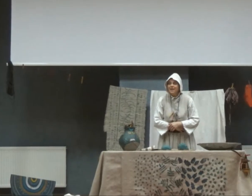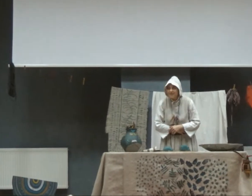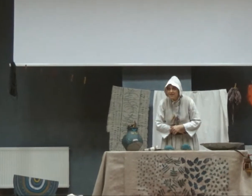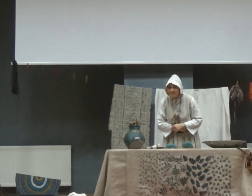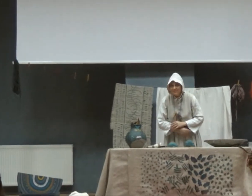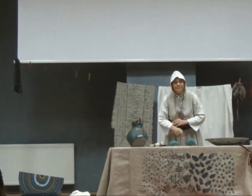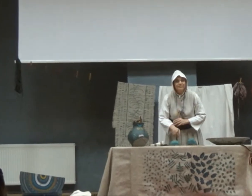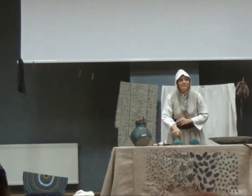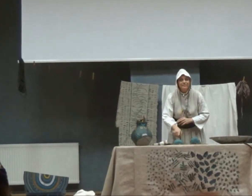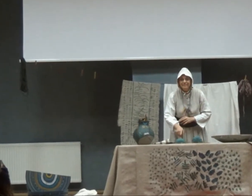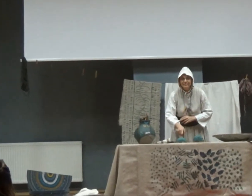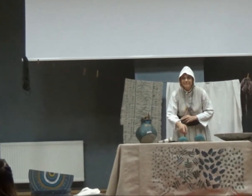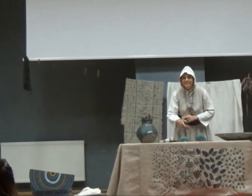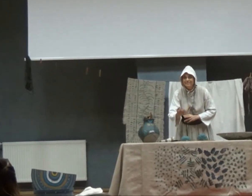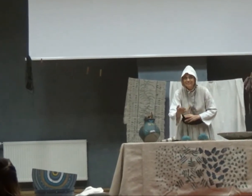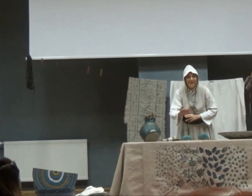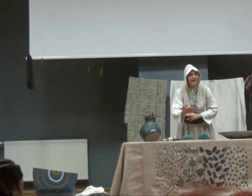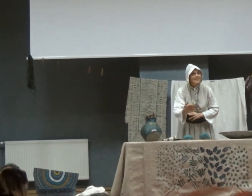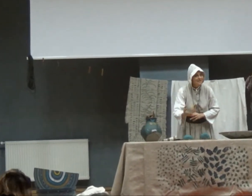senelis ir